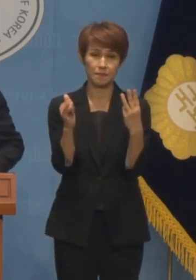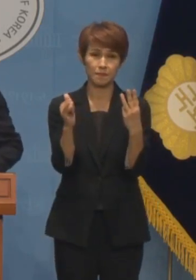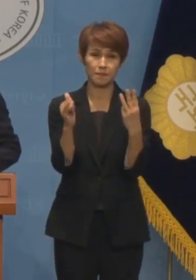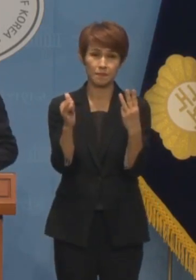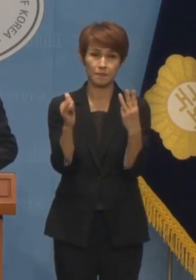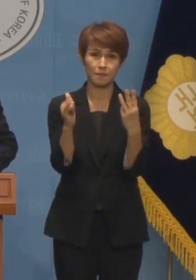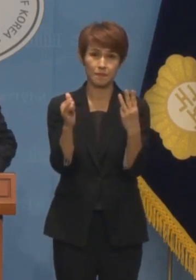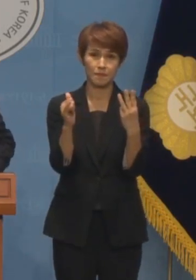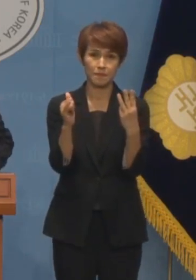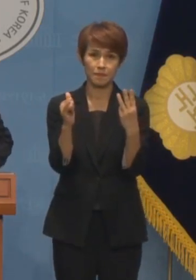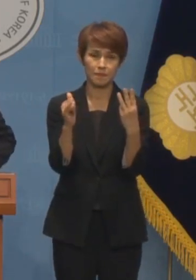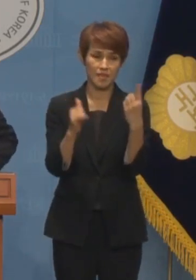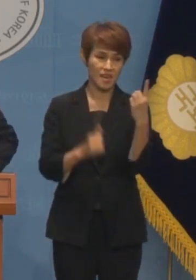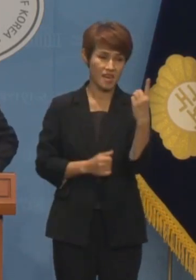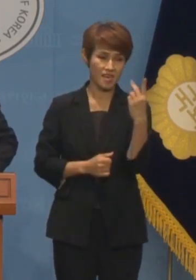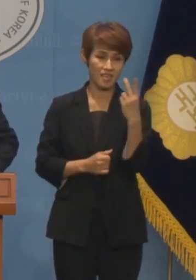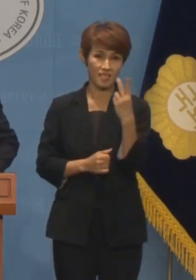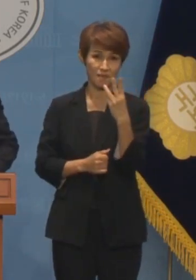1, 2, 3,